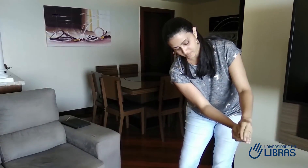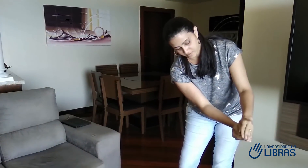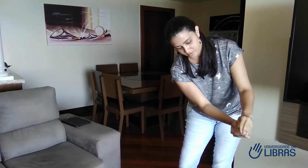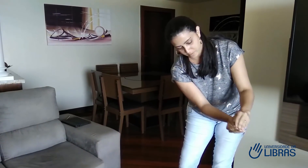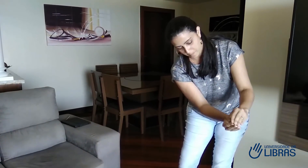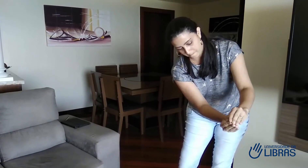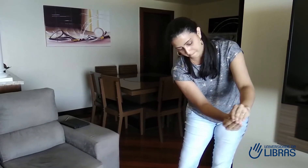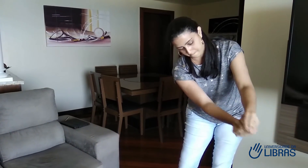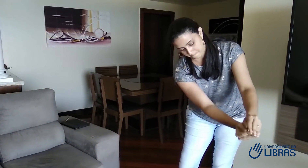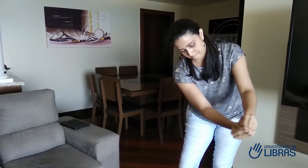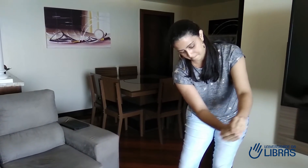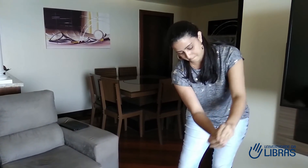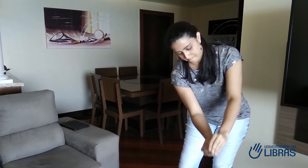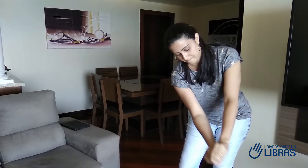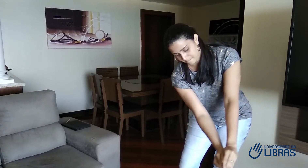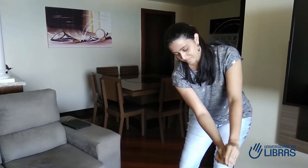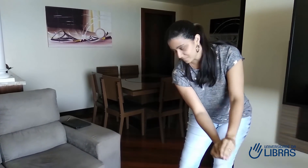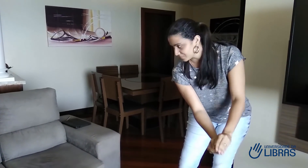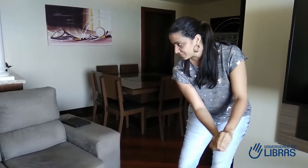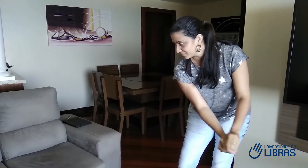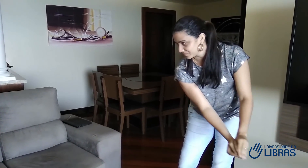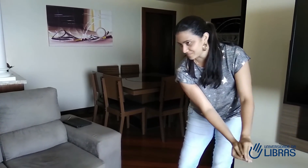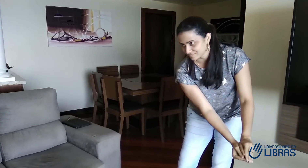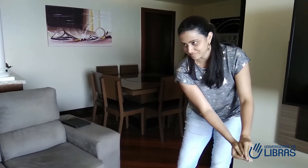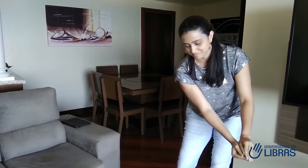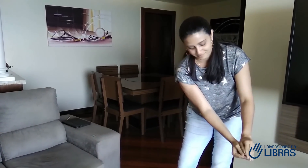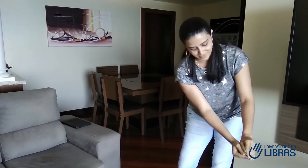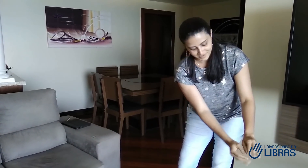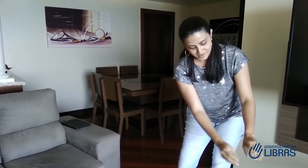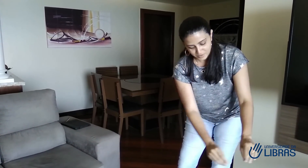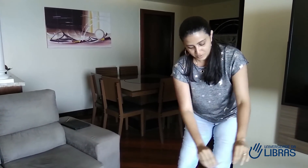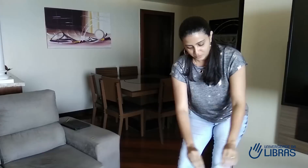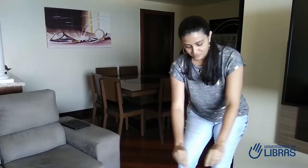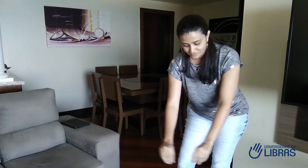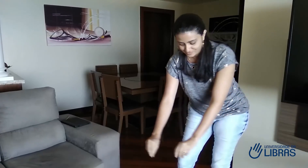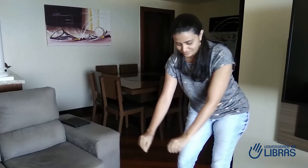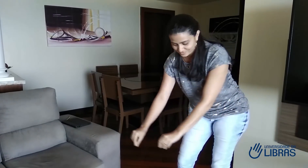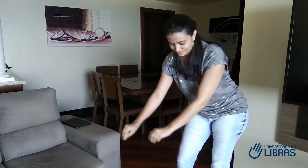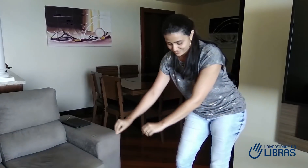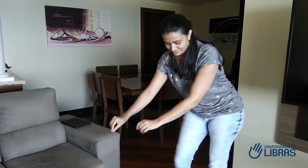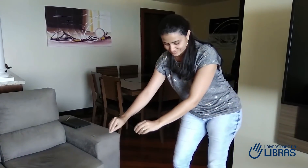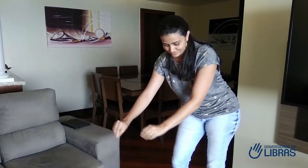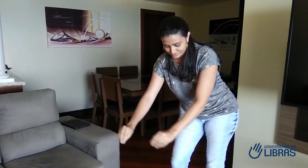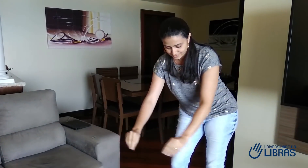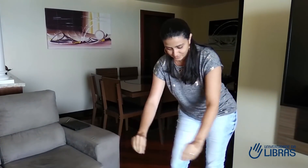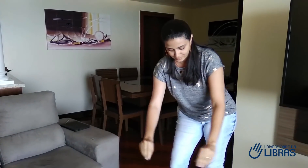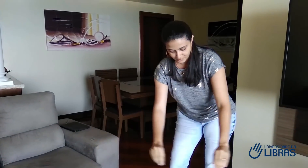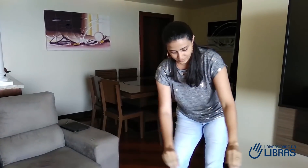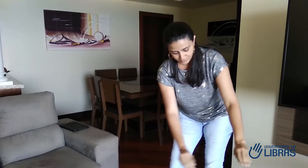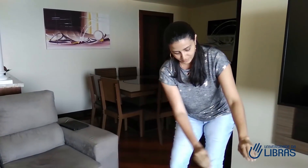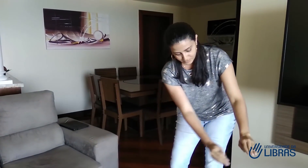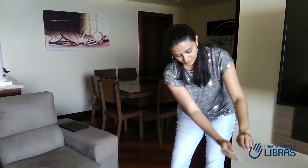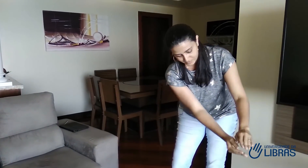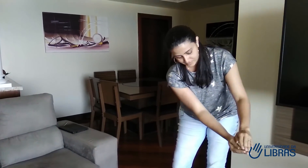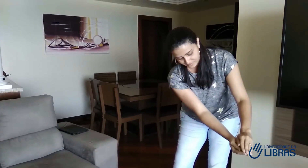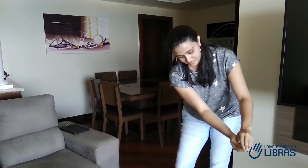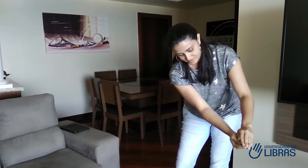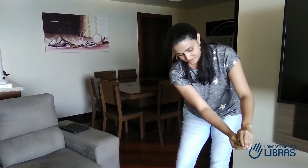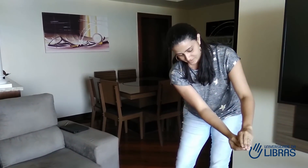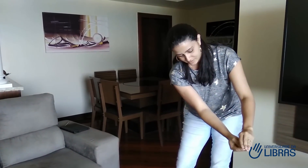pérola. E aí eu simplesmente fui, descrevi todo o cenário ali de fundo do mar e